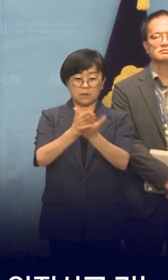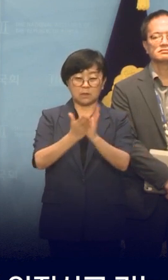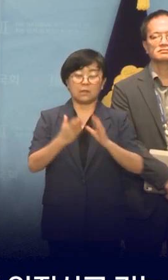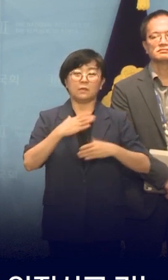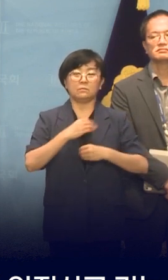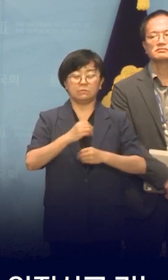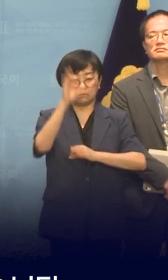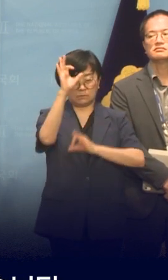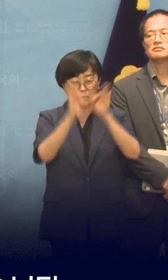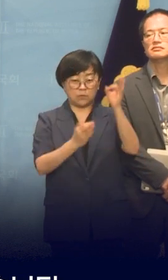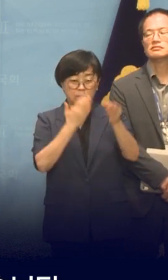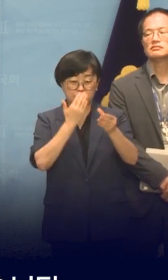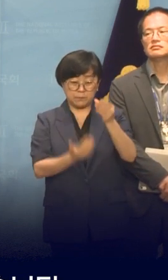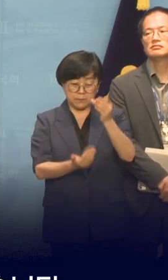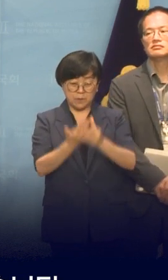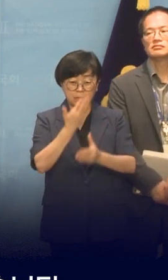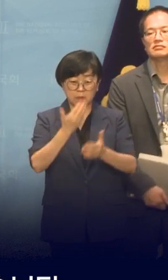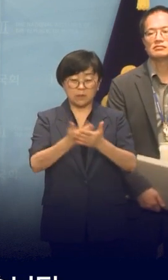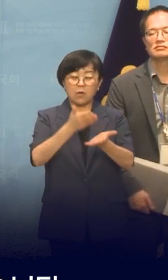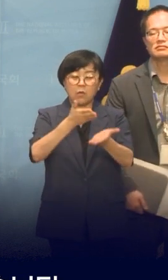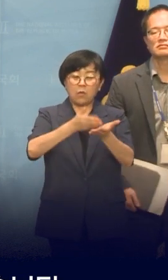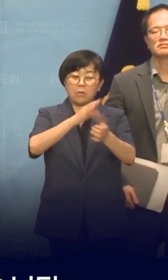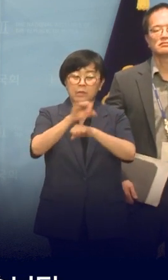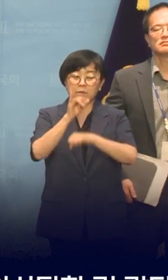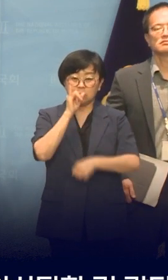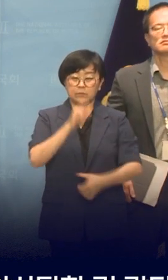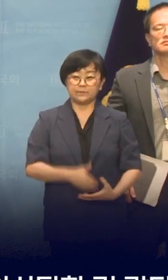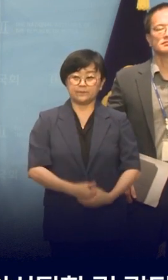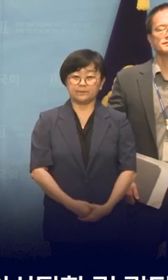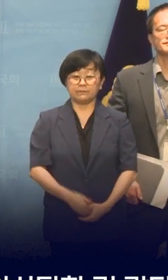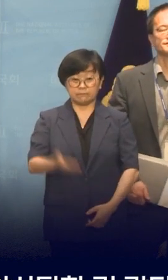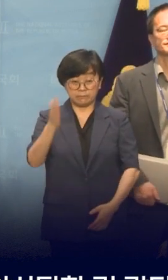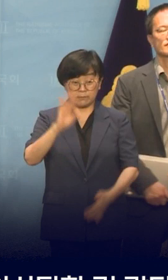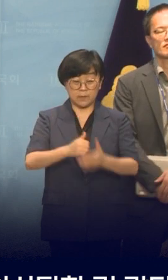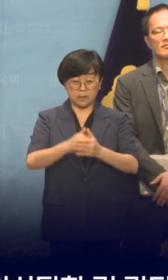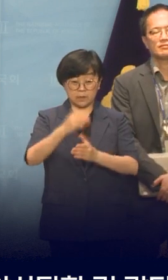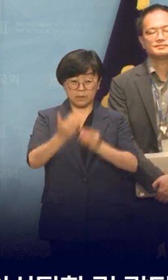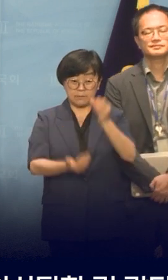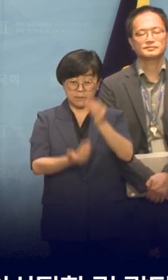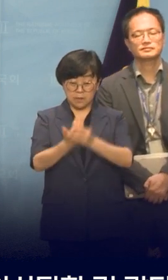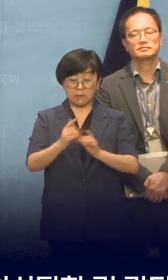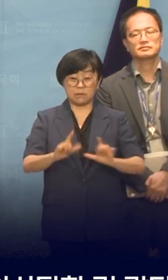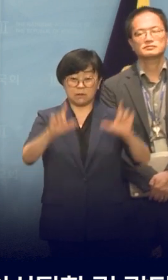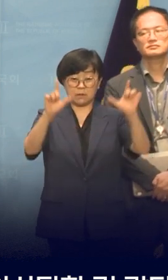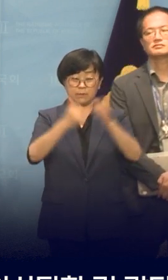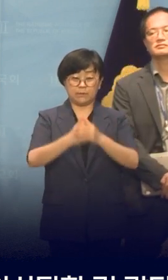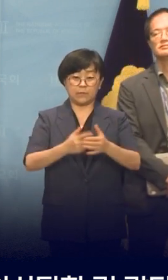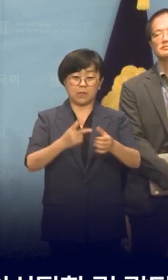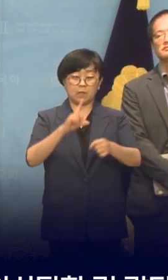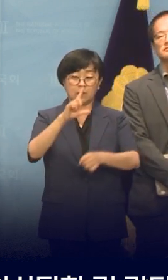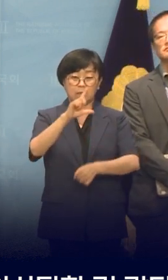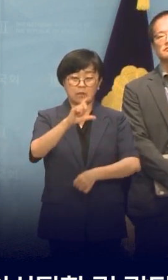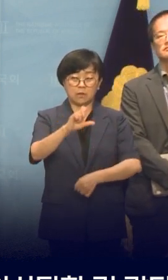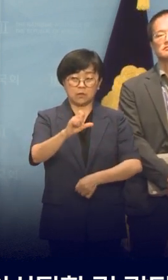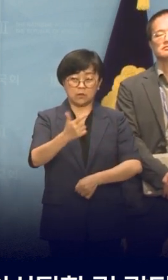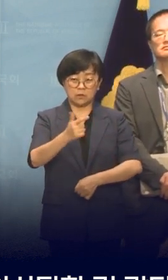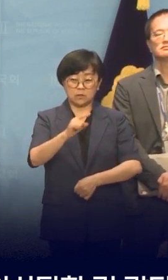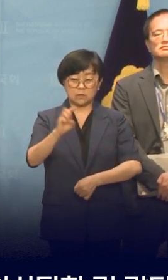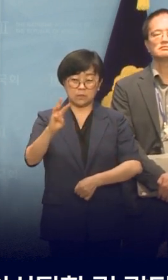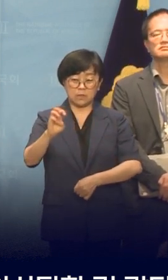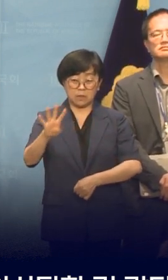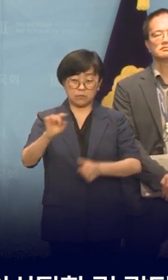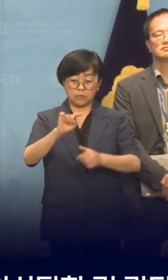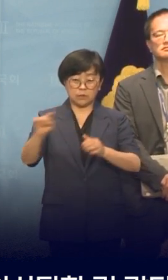안전사고 가능성이 수많은 언론에 보도되었습니다 또한 참사 발생 당일 16시 34분부터